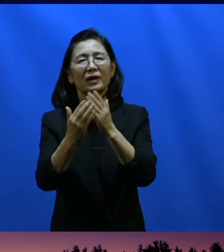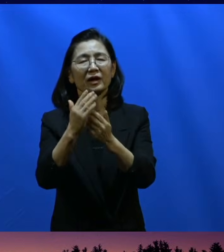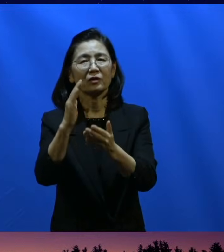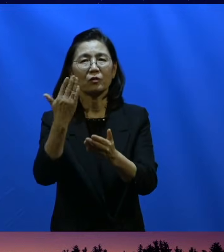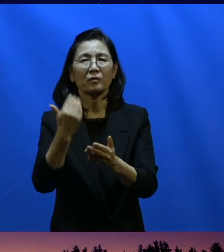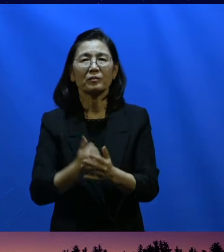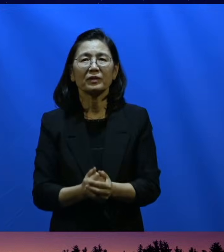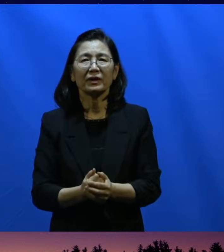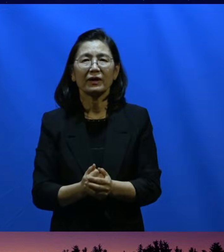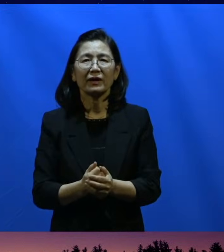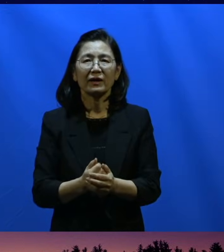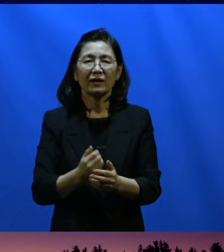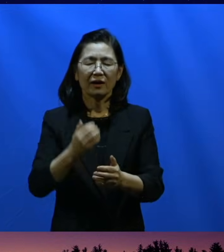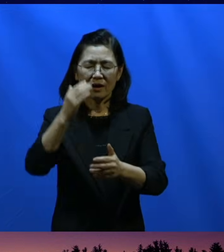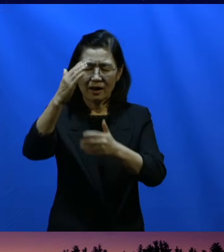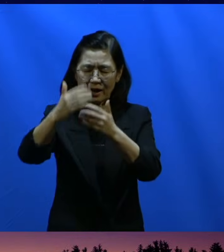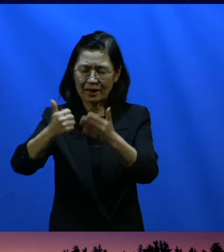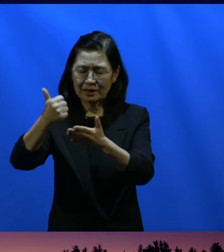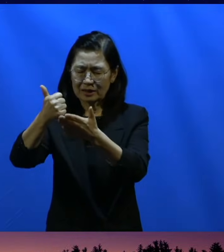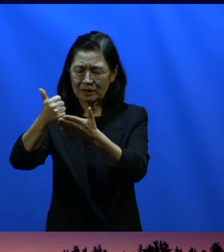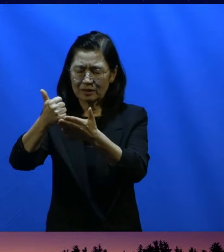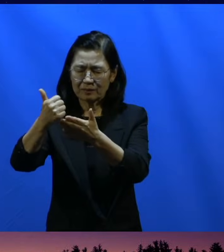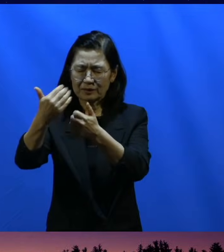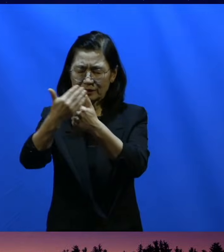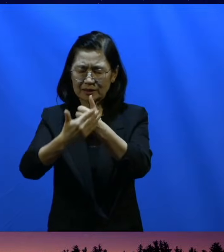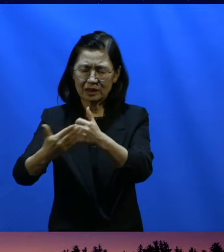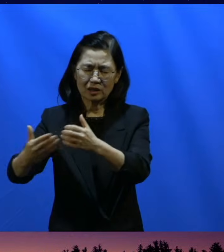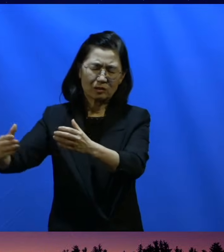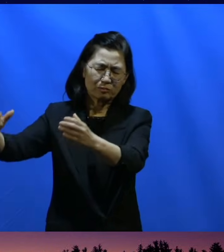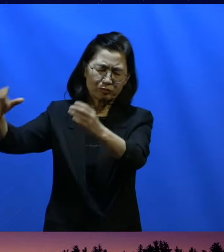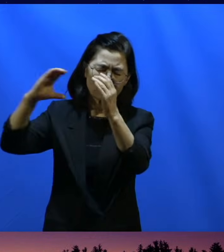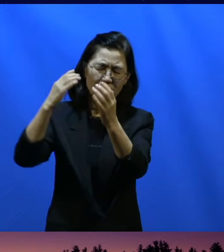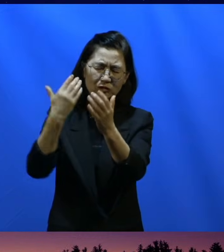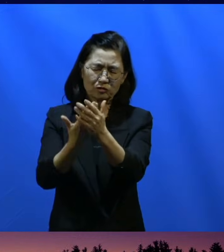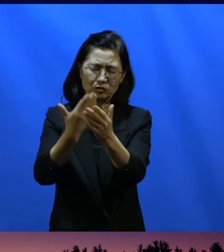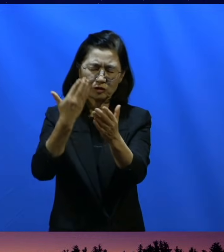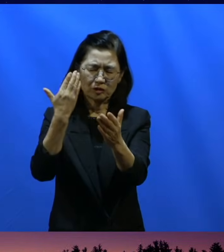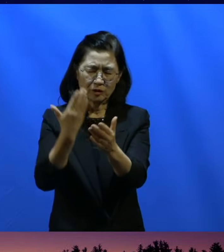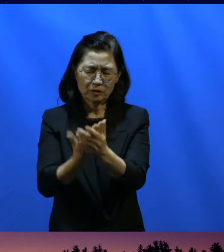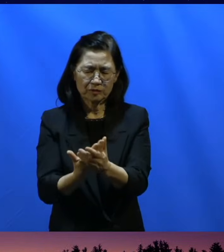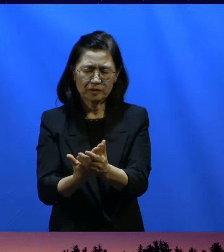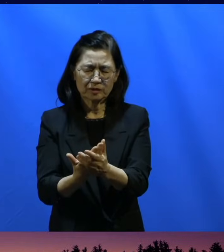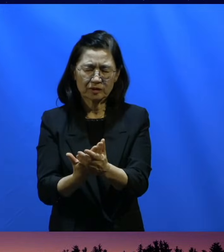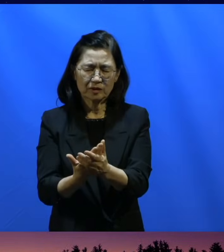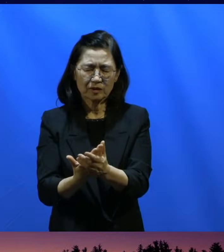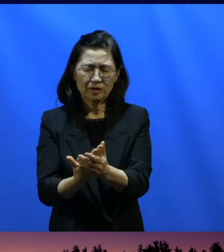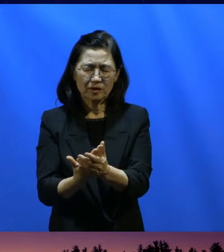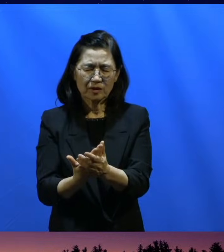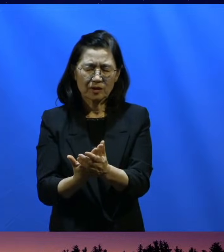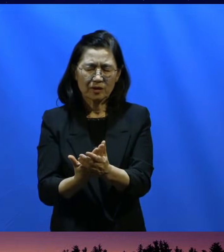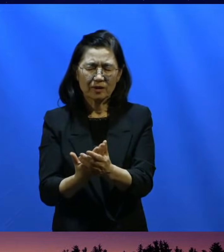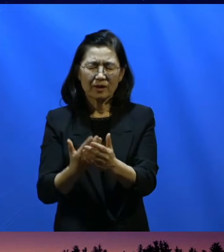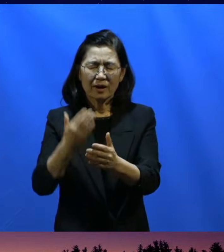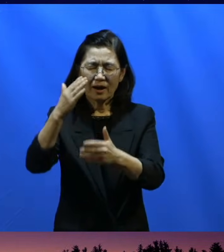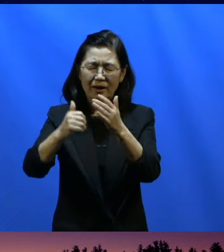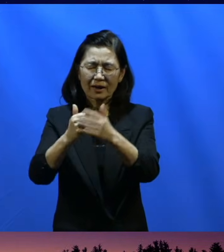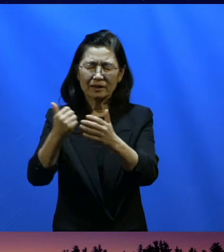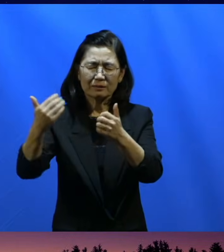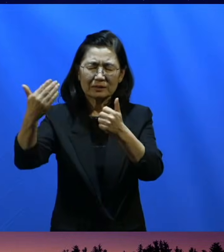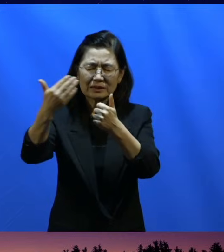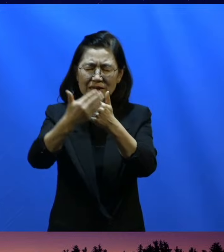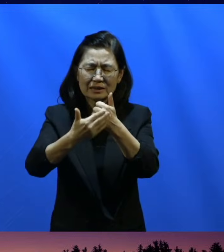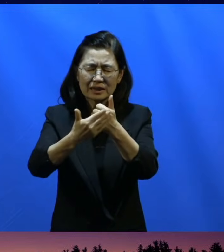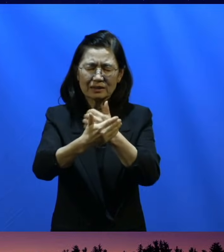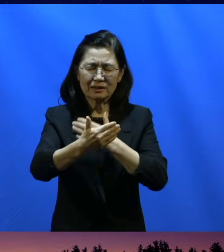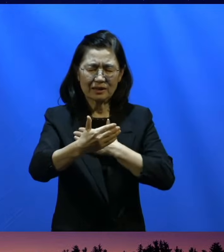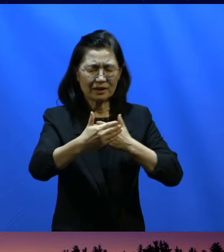하나님, 그 은혜를 우리에게 부어 주시옵소서. 그 은혜에 반응하는 인생 되게 하여 주시옵소서. 그 은혜가 나를 이끌어가는